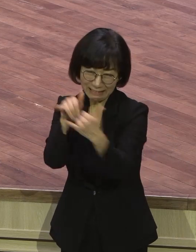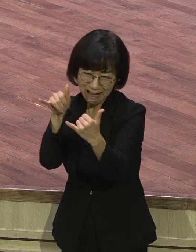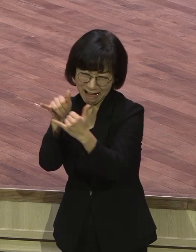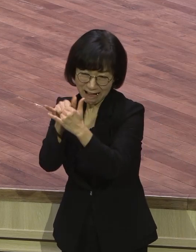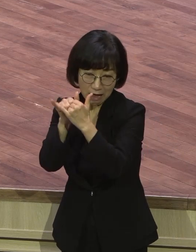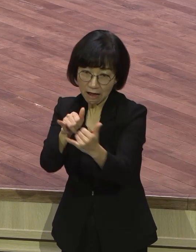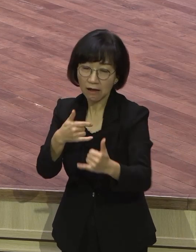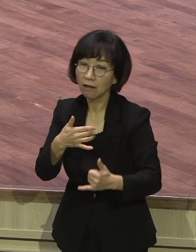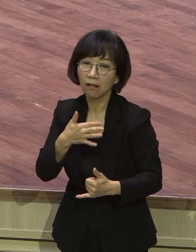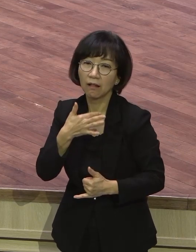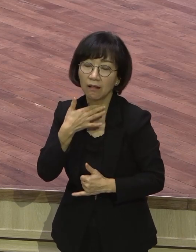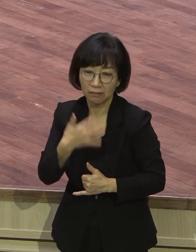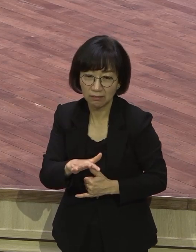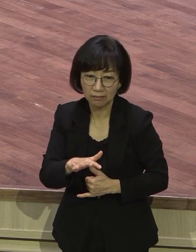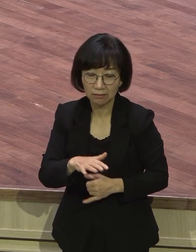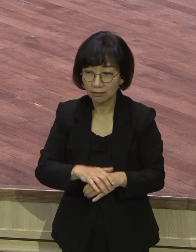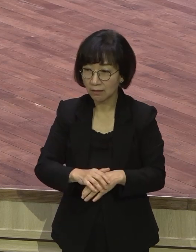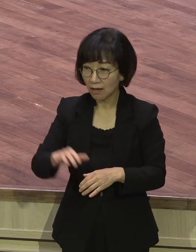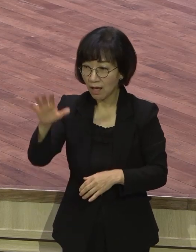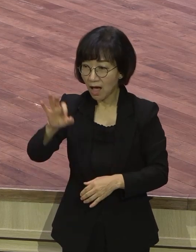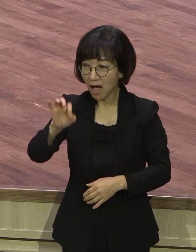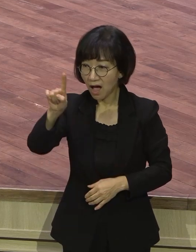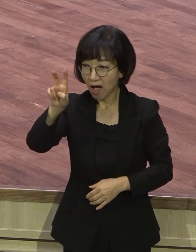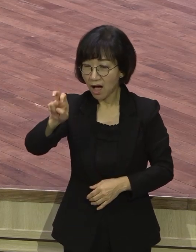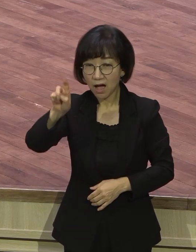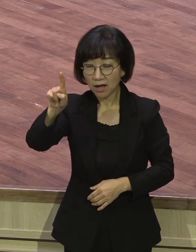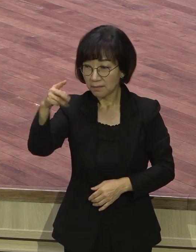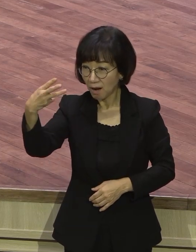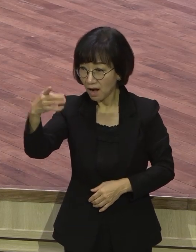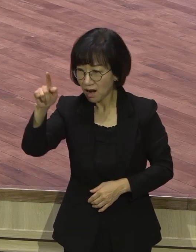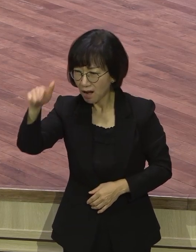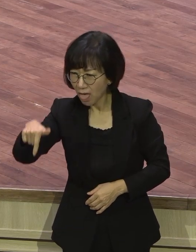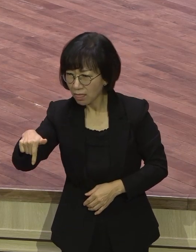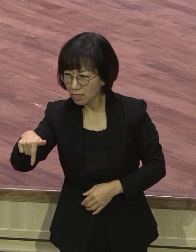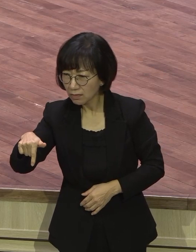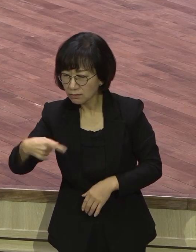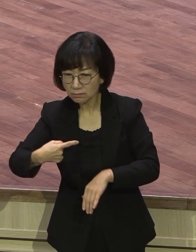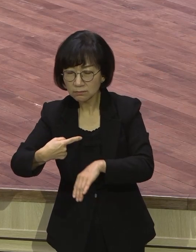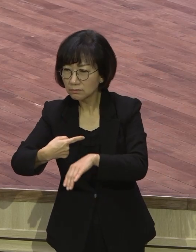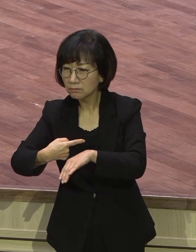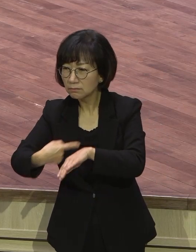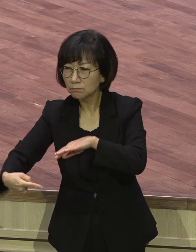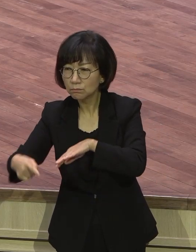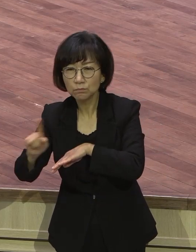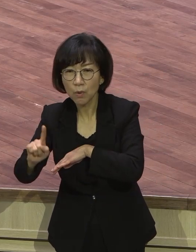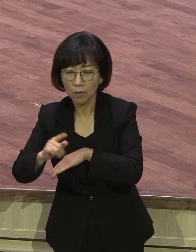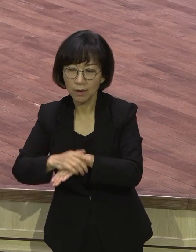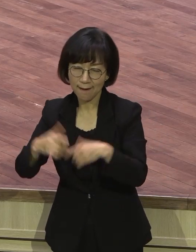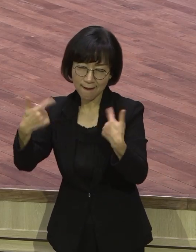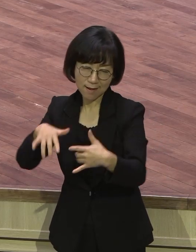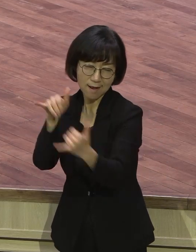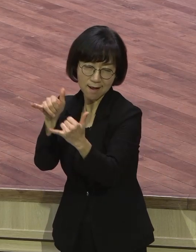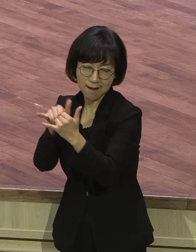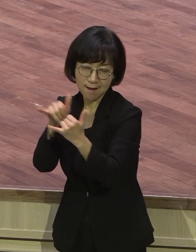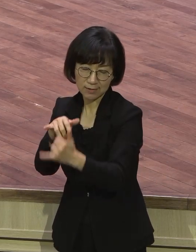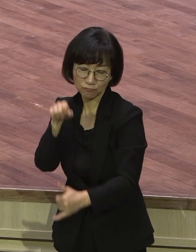모세의 성부수가 싸우는데 아멜렉은 어떤 군대냐? 어떤 군대냐? 싸움만 하는 군대요. 게임이 됩니까?